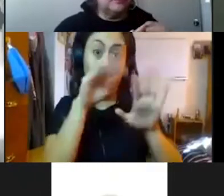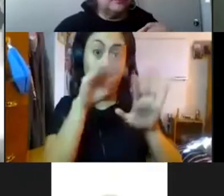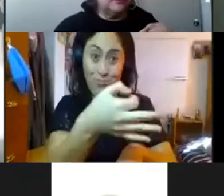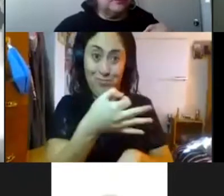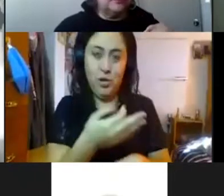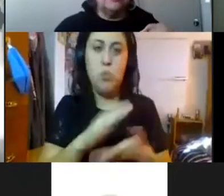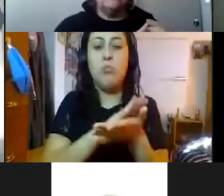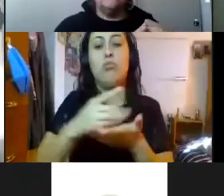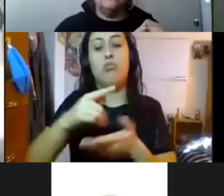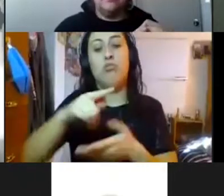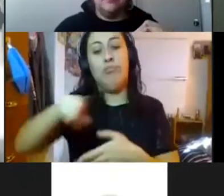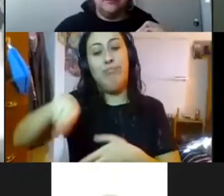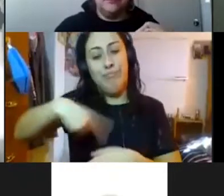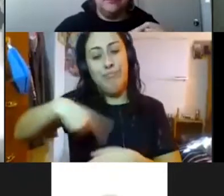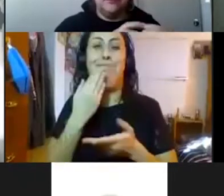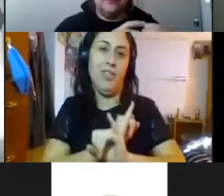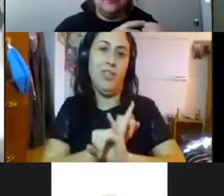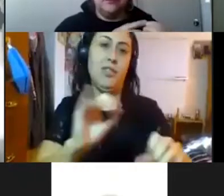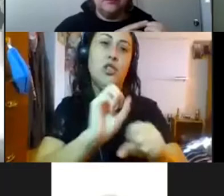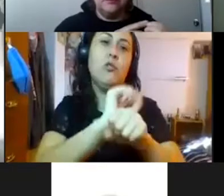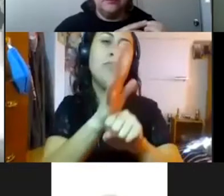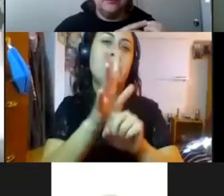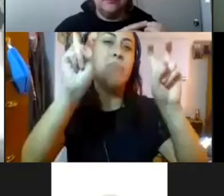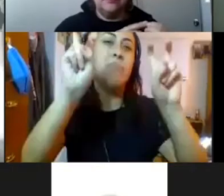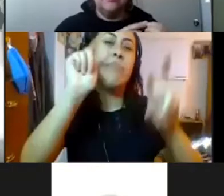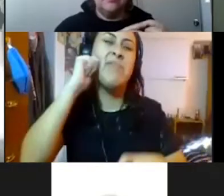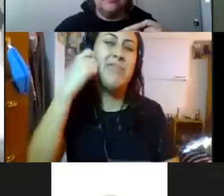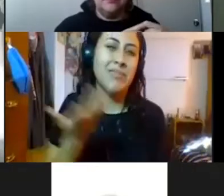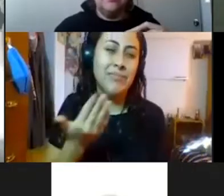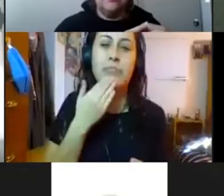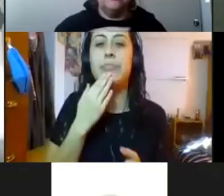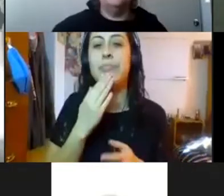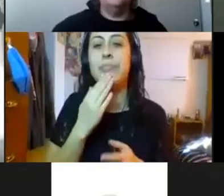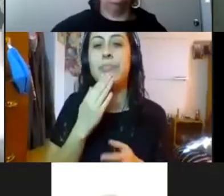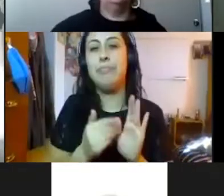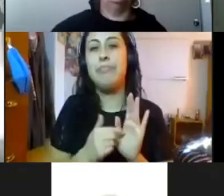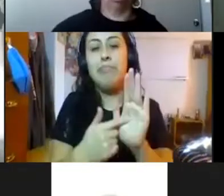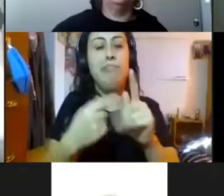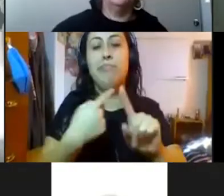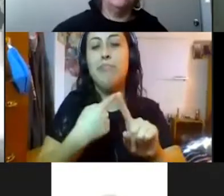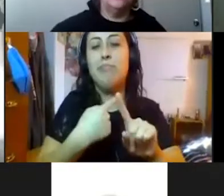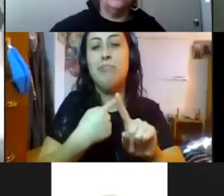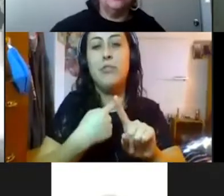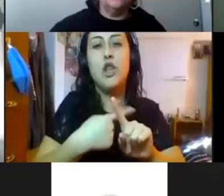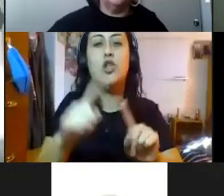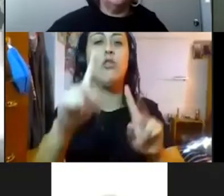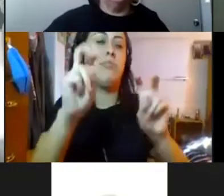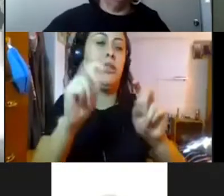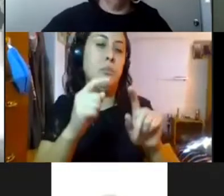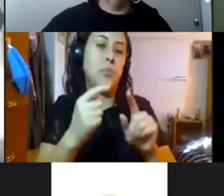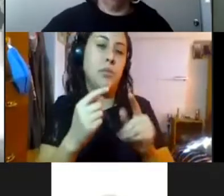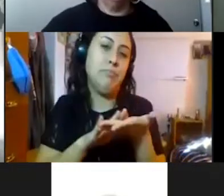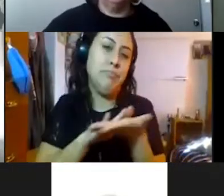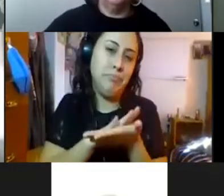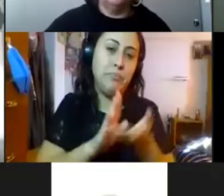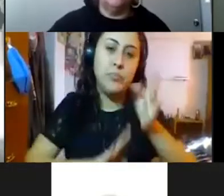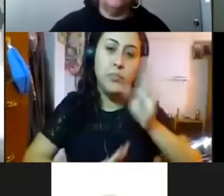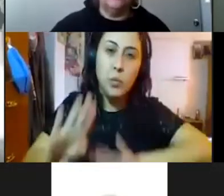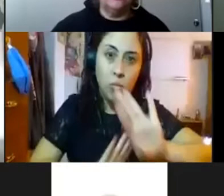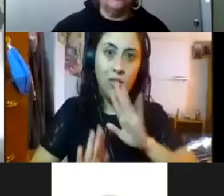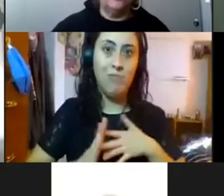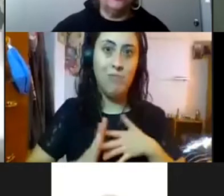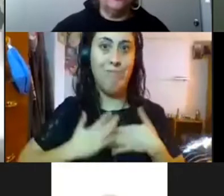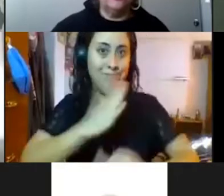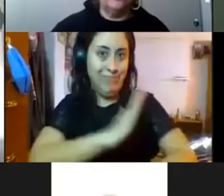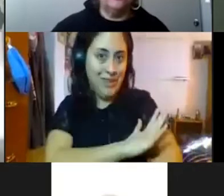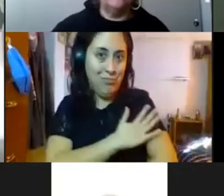coronavirus. Luego ya empezar a entregar otros temas como de cuidado emocional, ¿cierto?